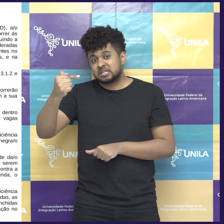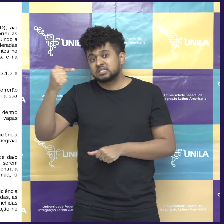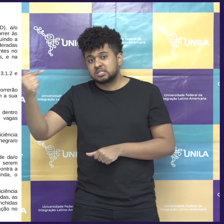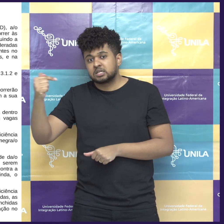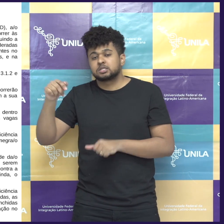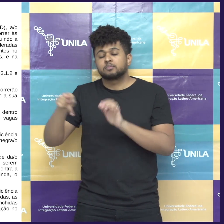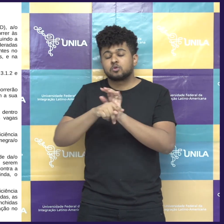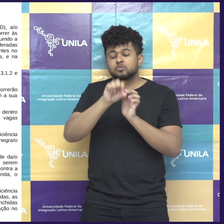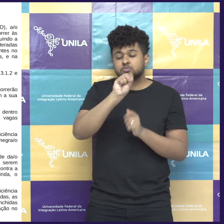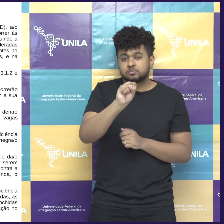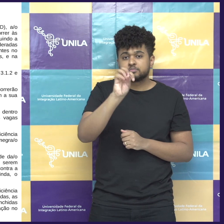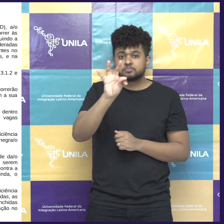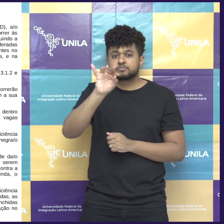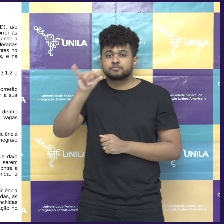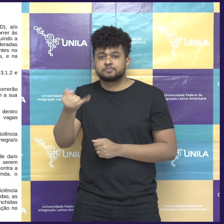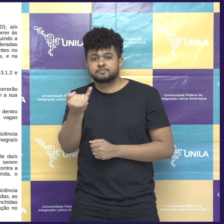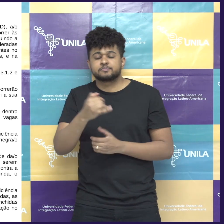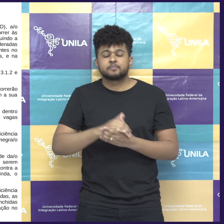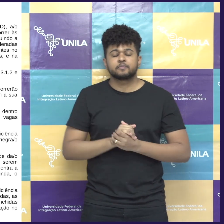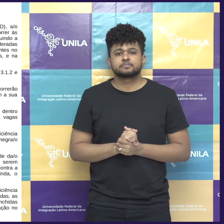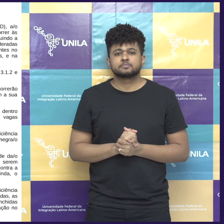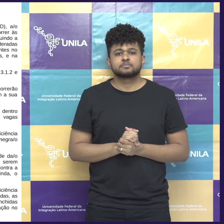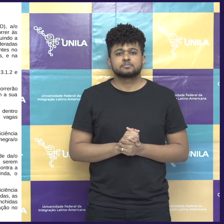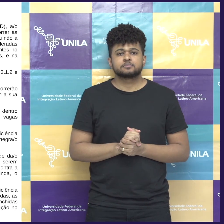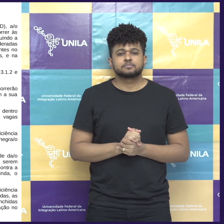do Supremo Tribunal de Justiça, STJ.